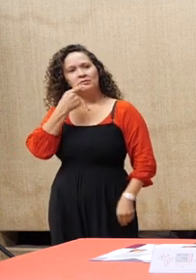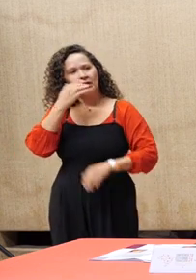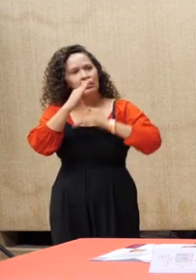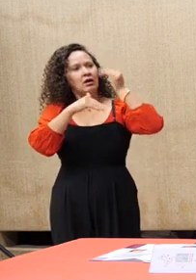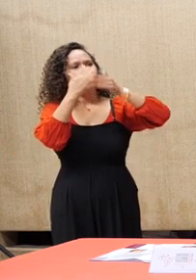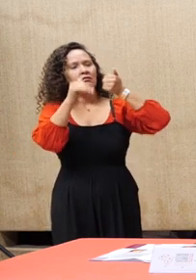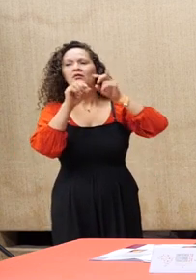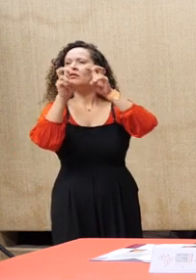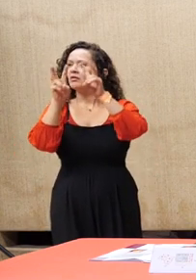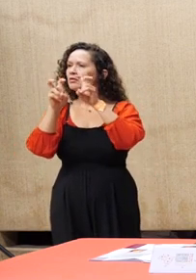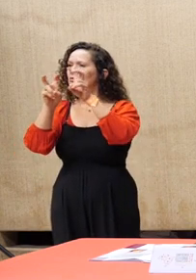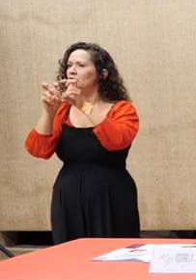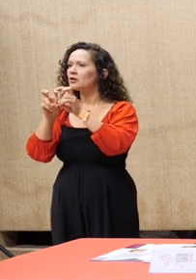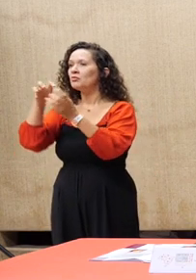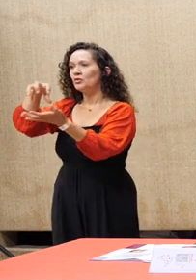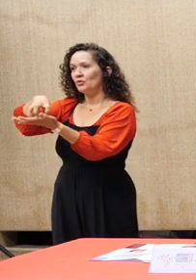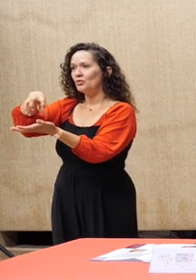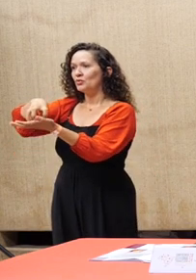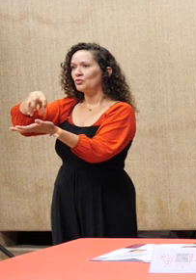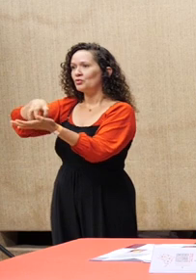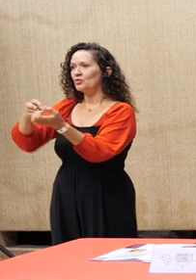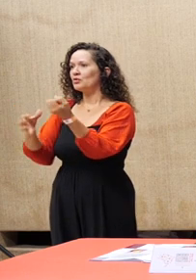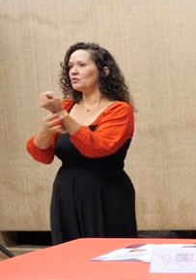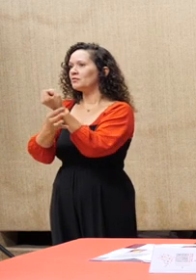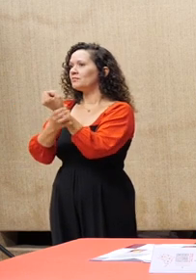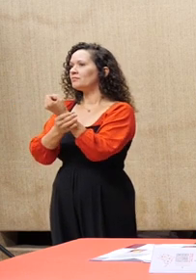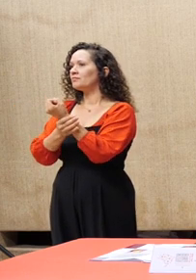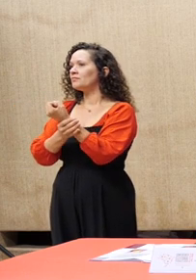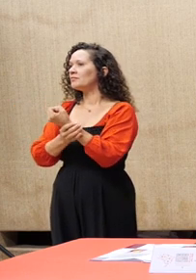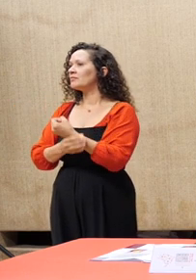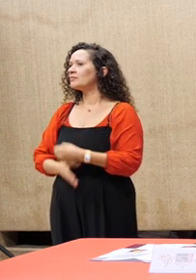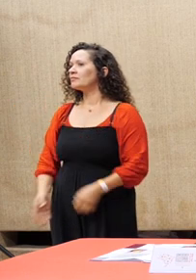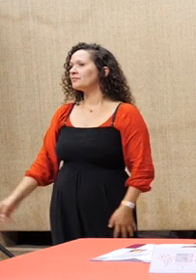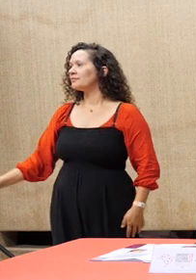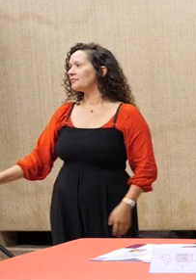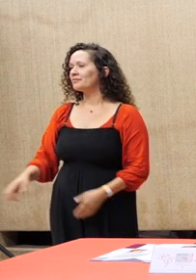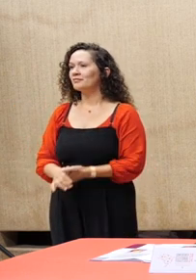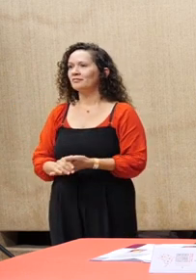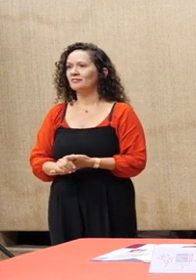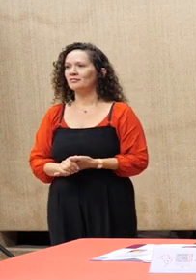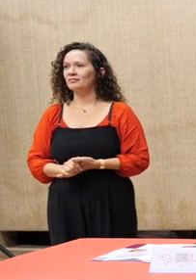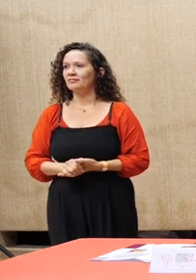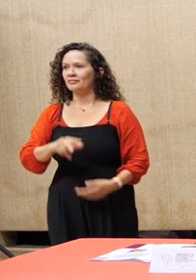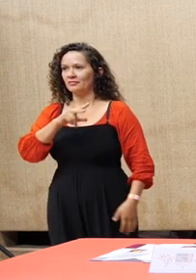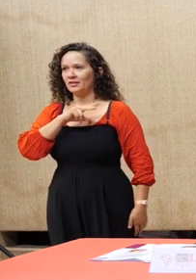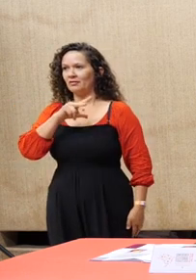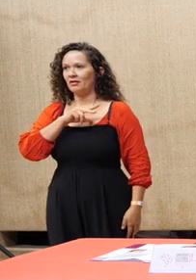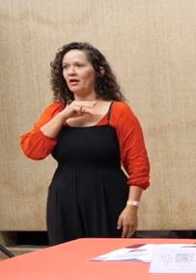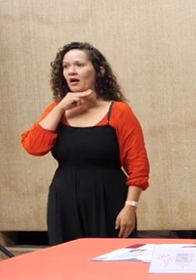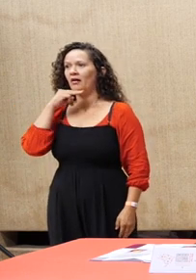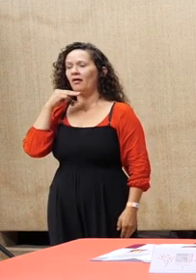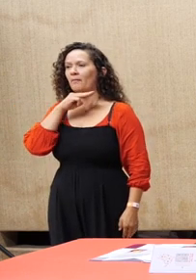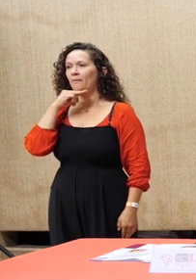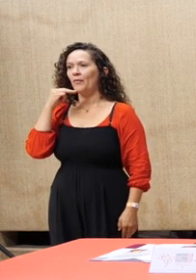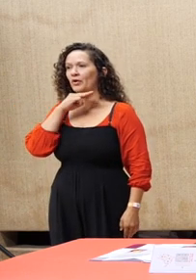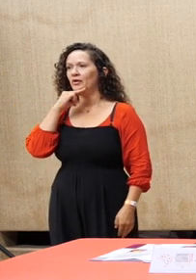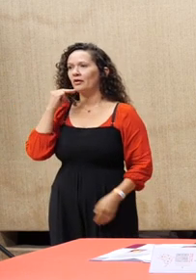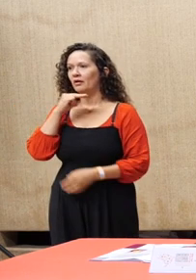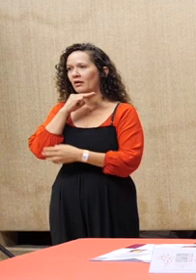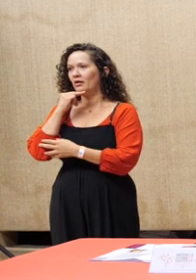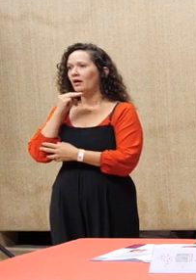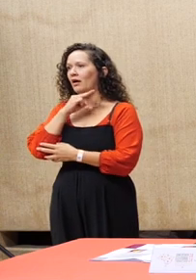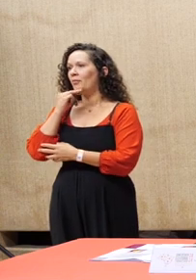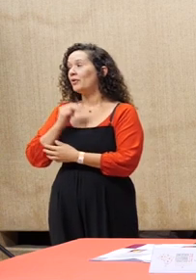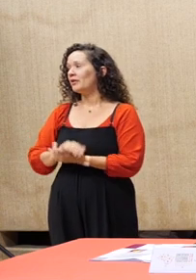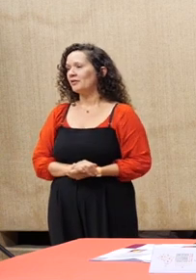na pauta, né, o núcleo de segurança privada, que o Tiago Mota vai estar, né, articulando essa importância fenomenal, né,